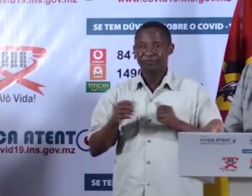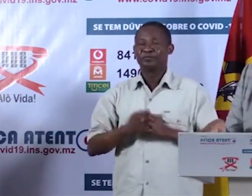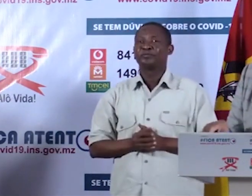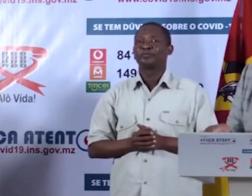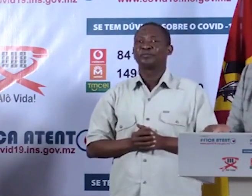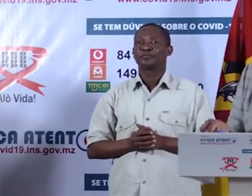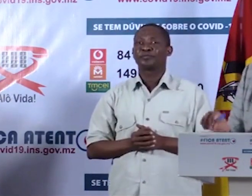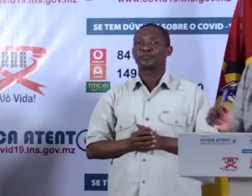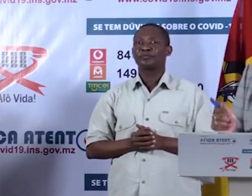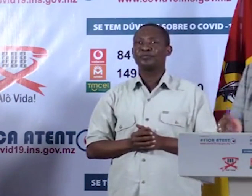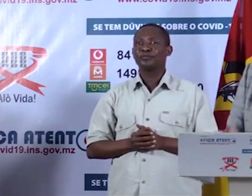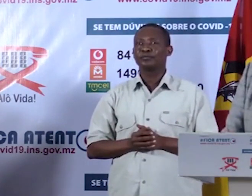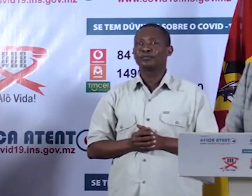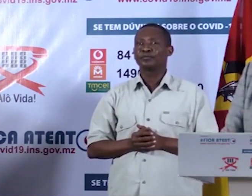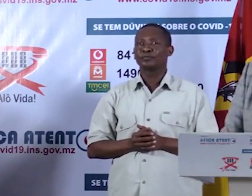Temos